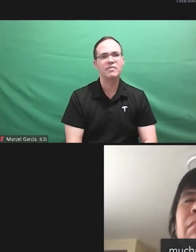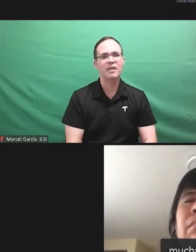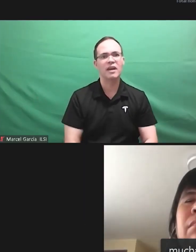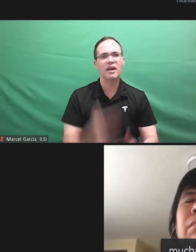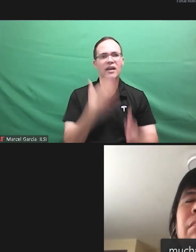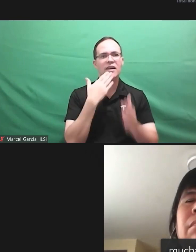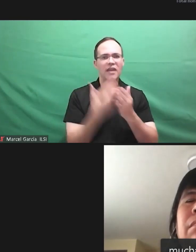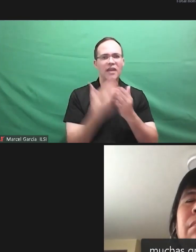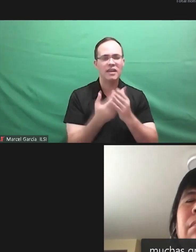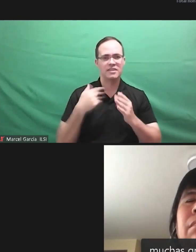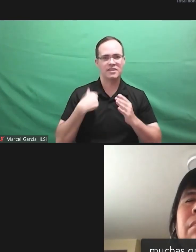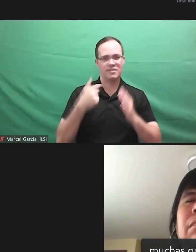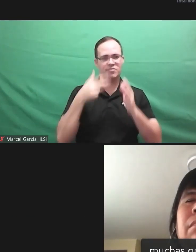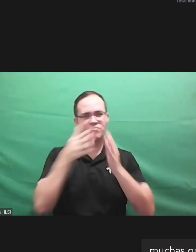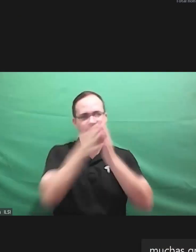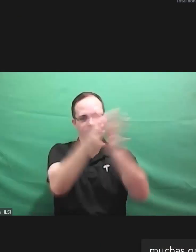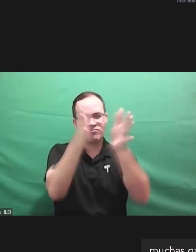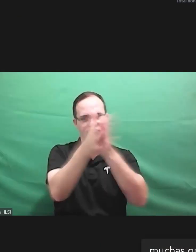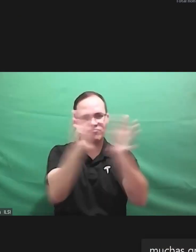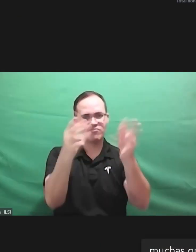palabra.